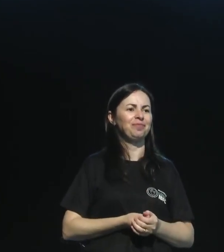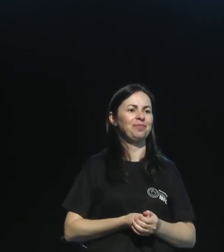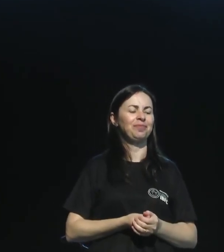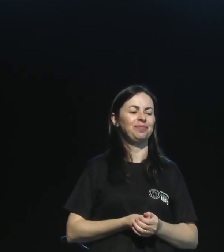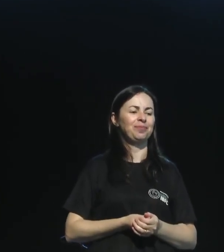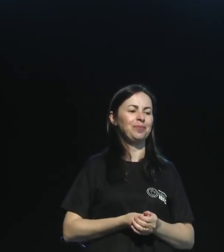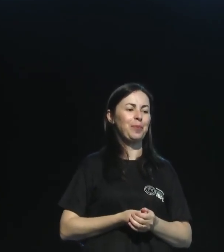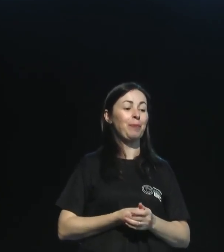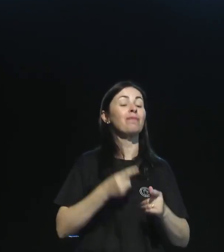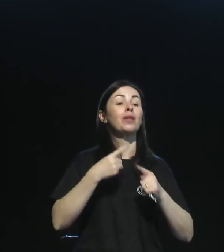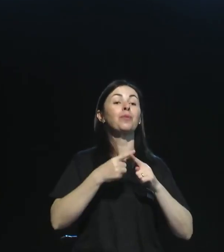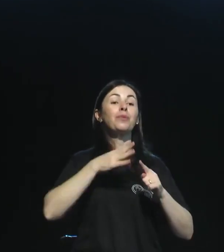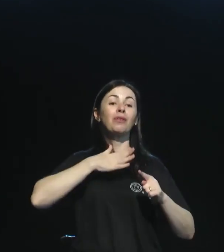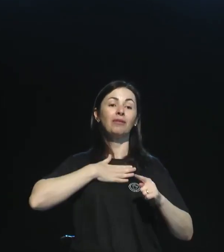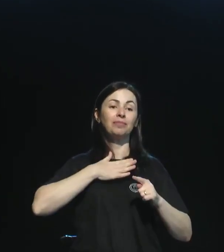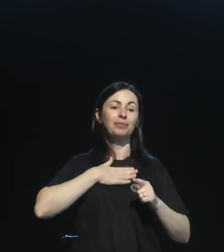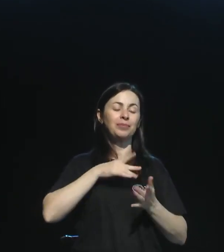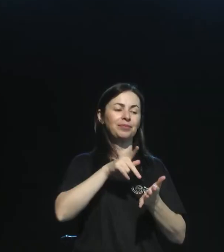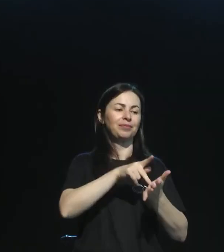Porque a minha verdade